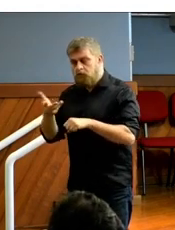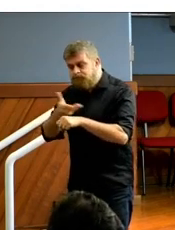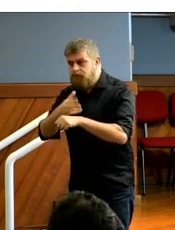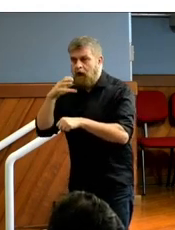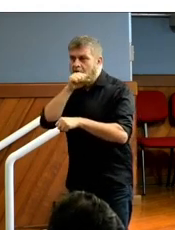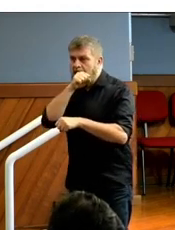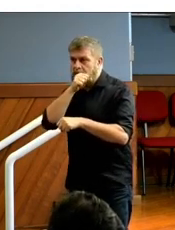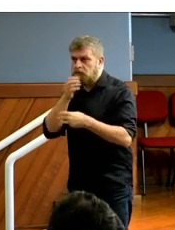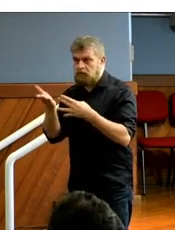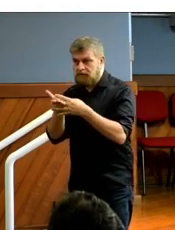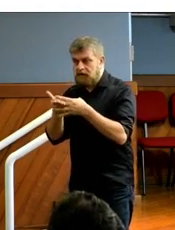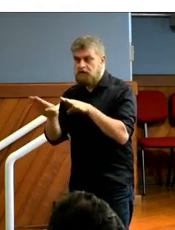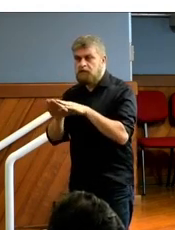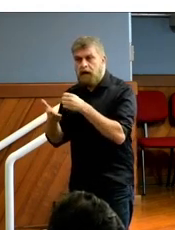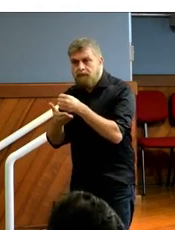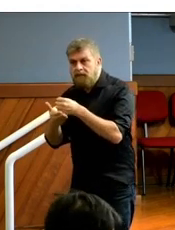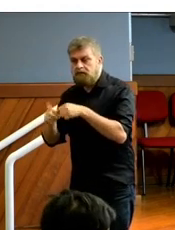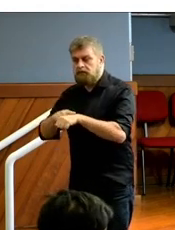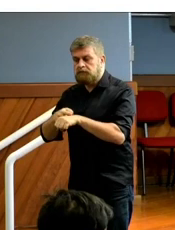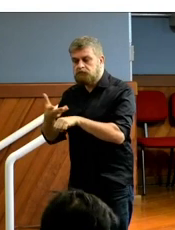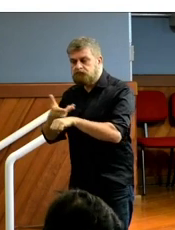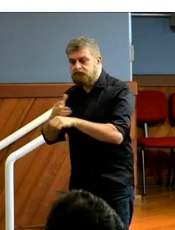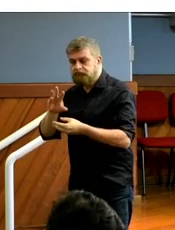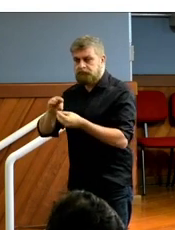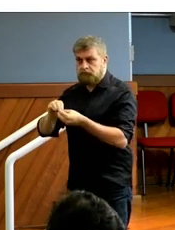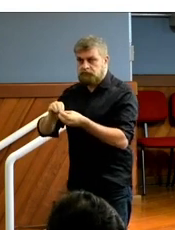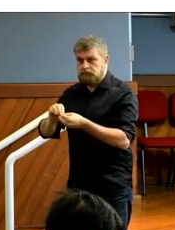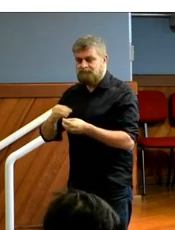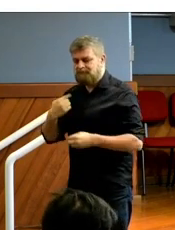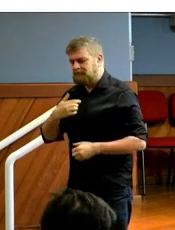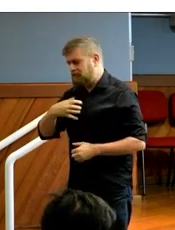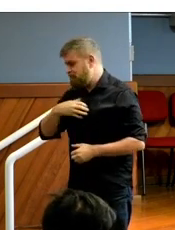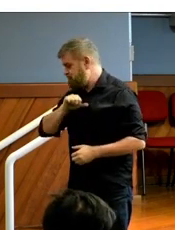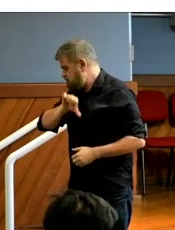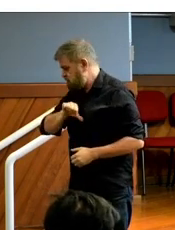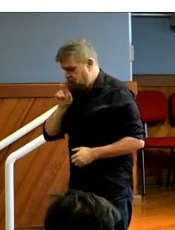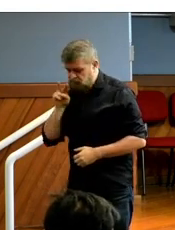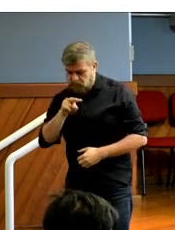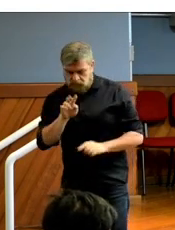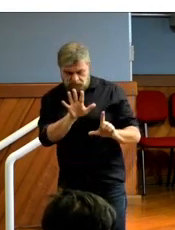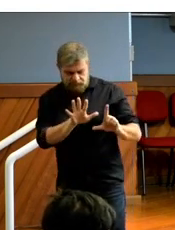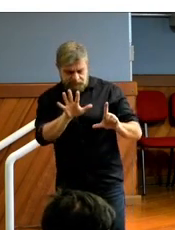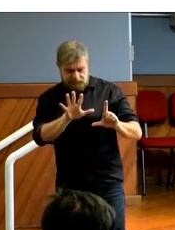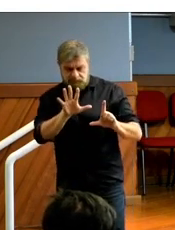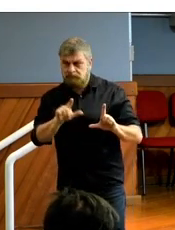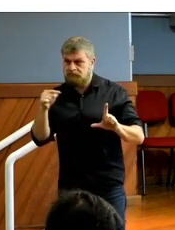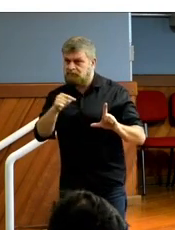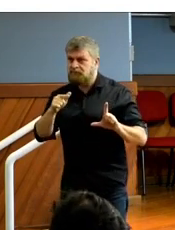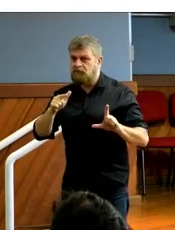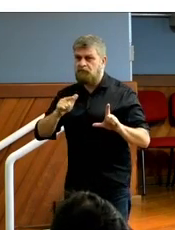vamos minimizar resserviço, porque não tem nada pior e que nos deixa a gente mais triste do que olhar um negócio que ficou um, dois,